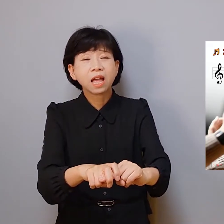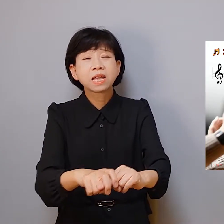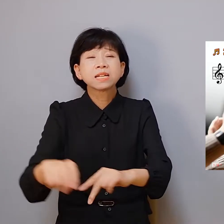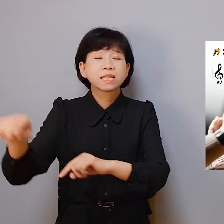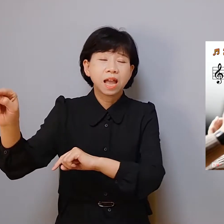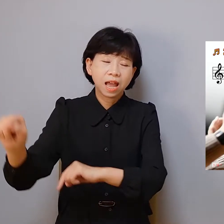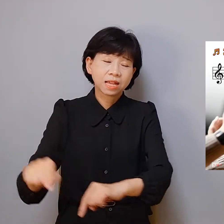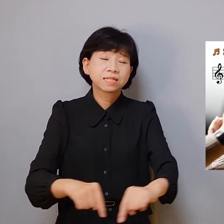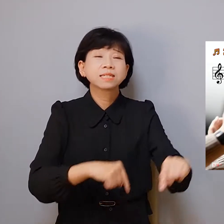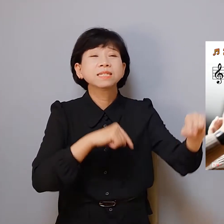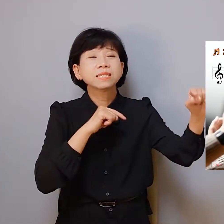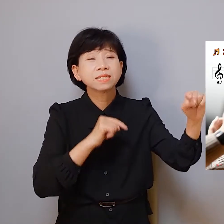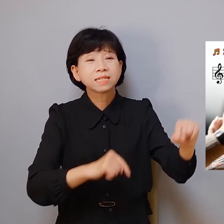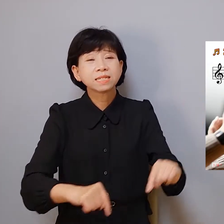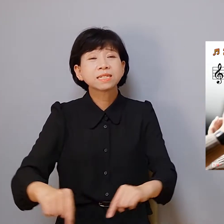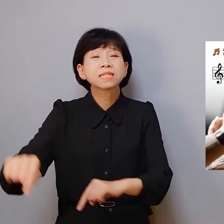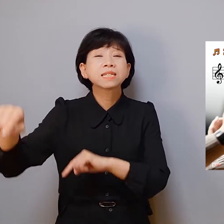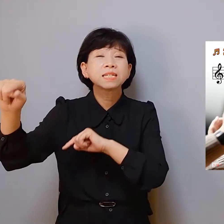찾아가사